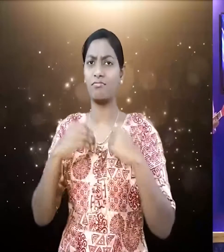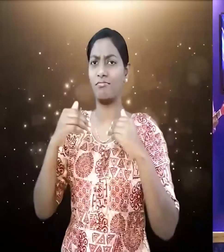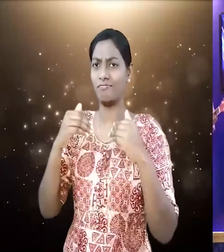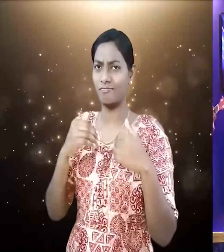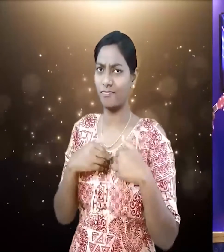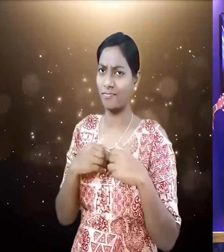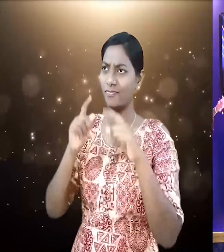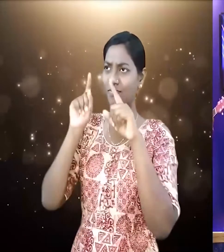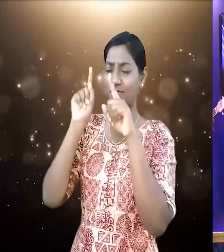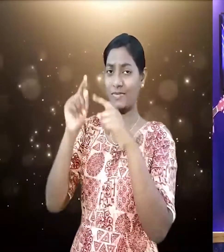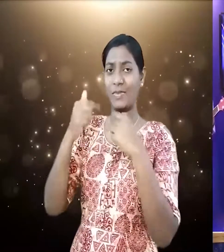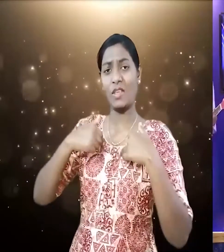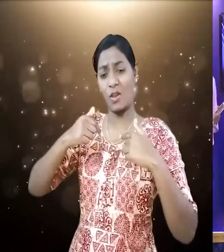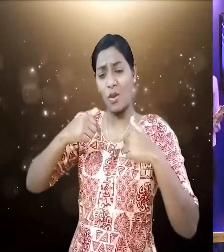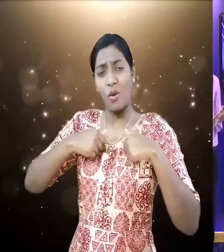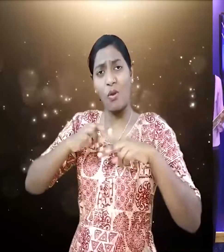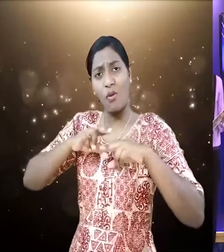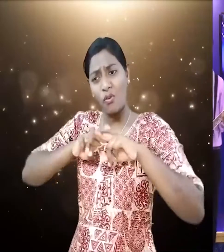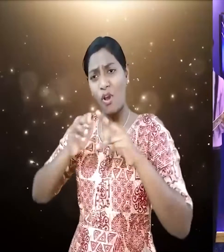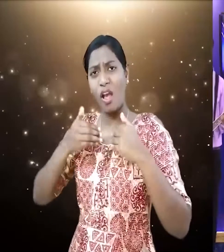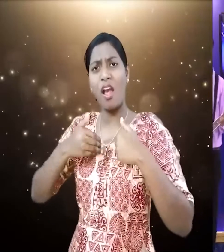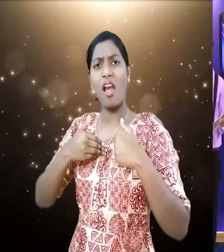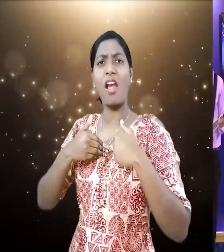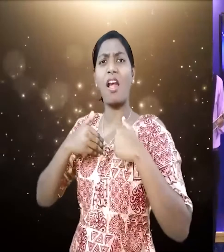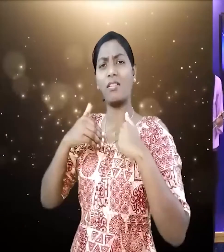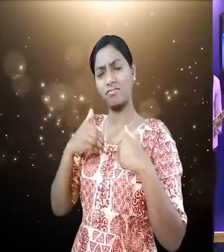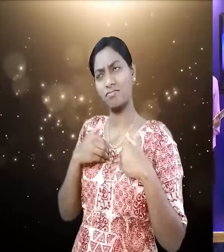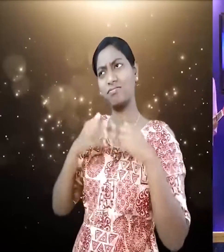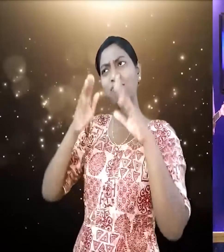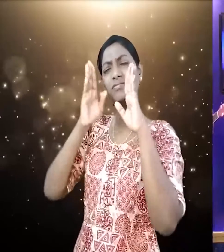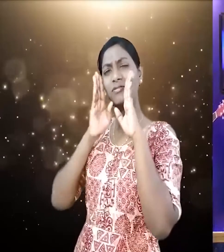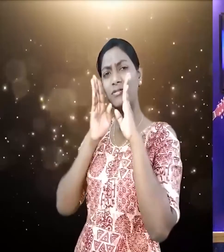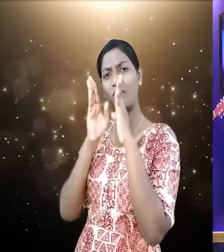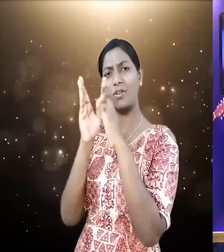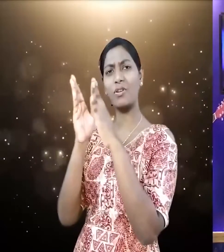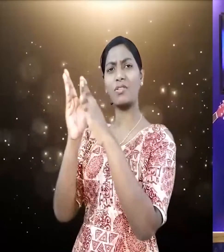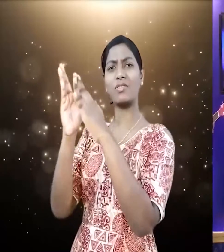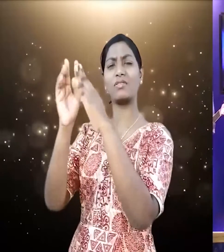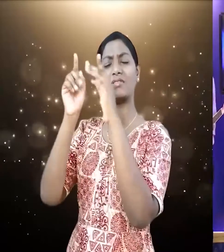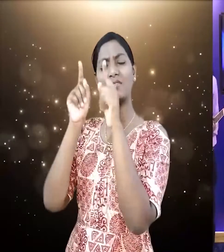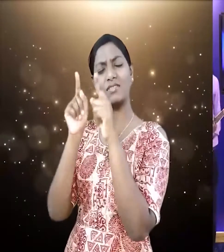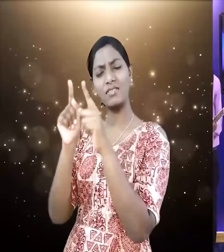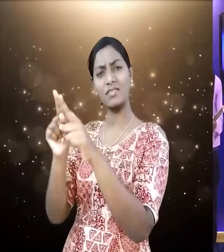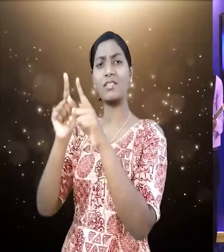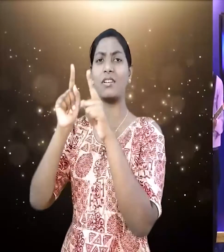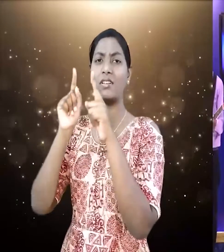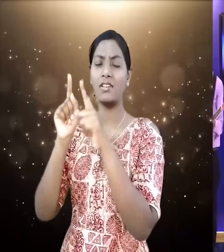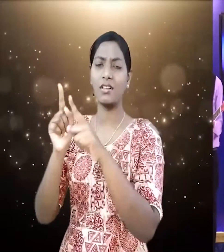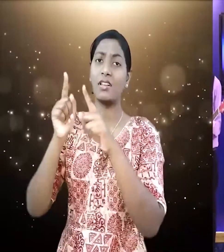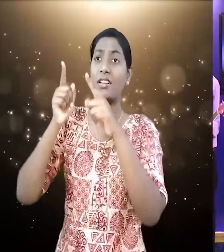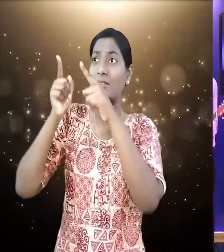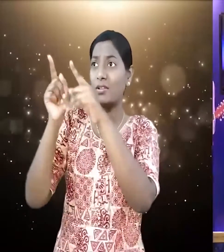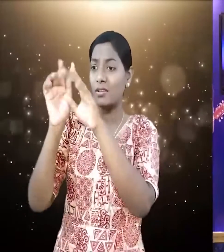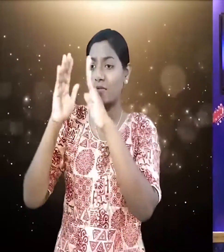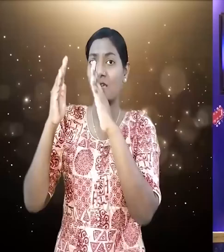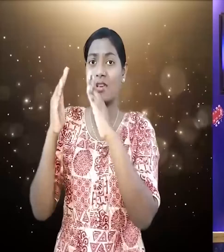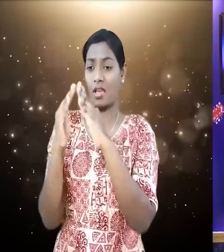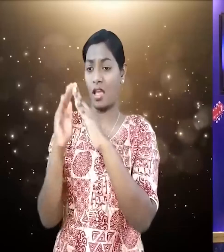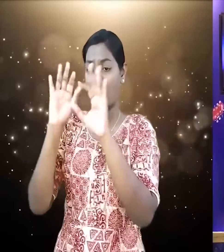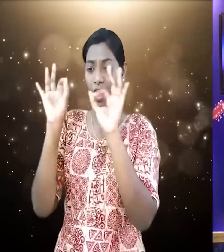अपने आप को तुझको लूं, यही मैं रहना चाहूं,